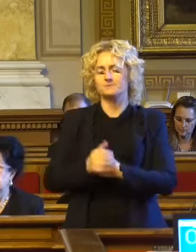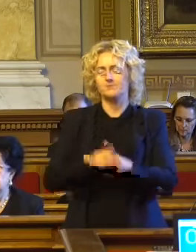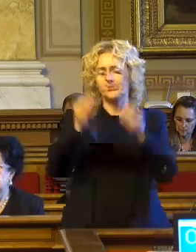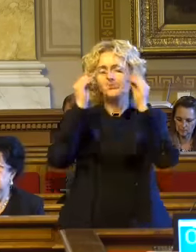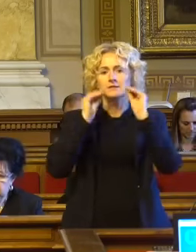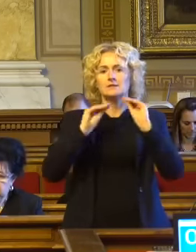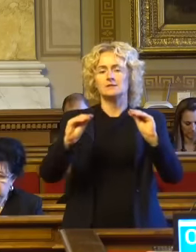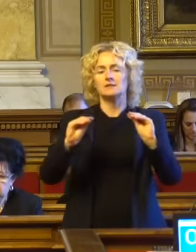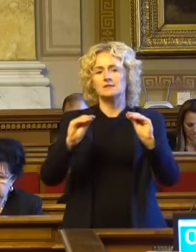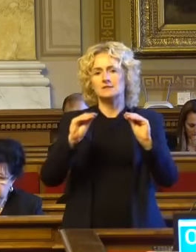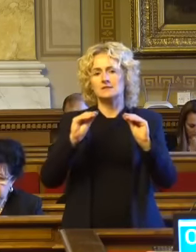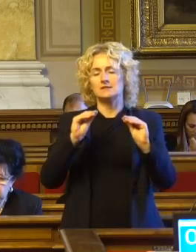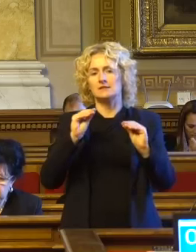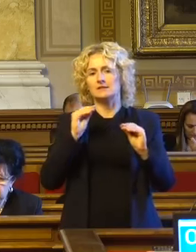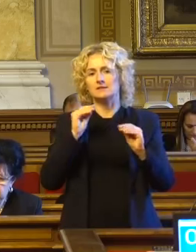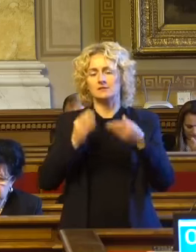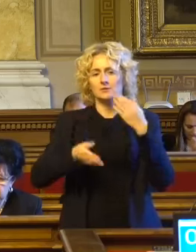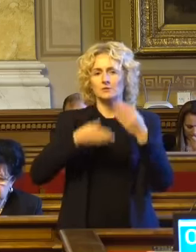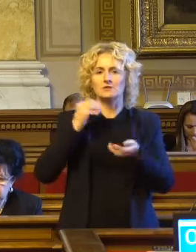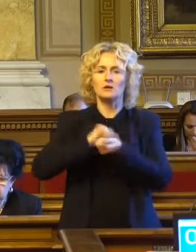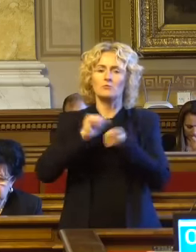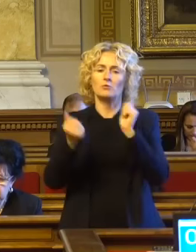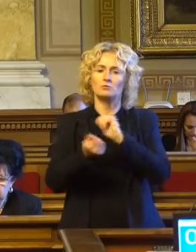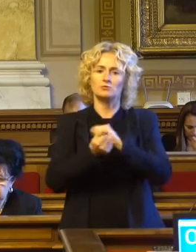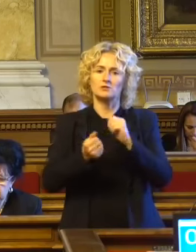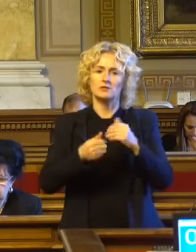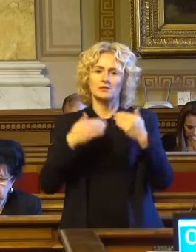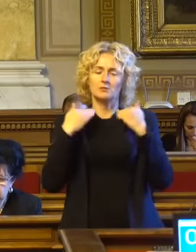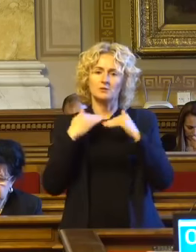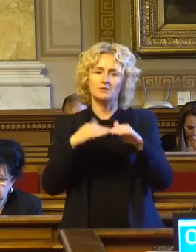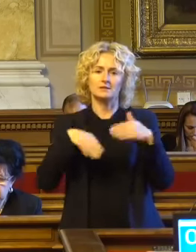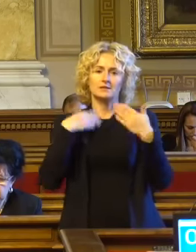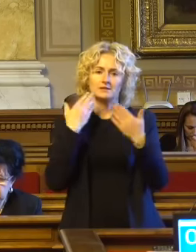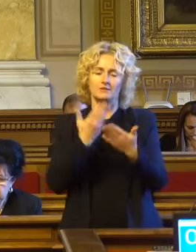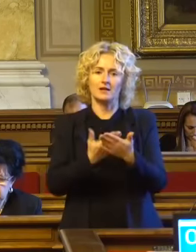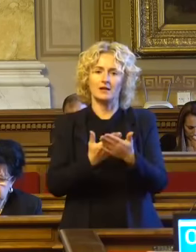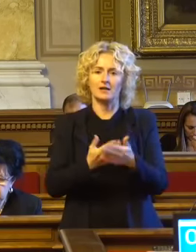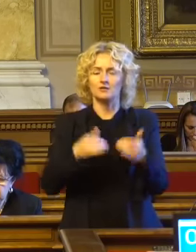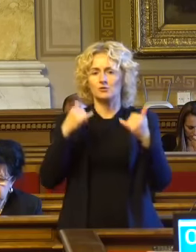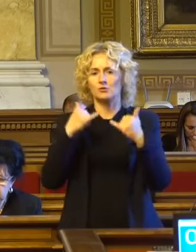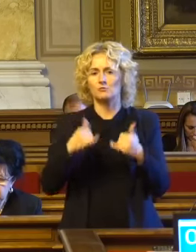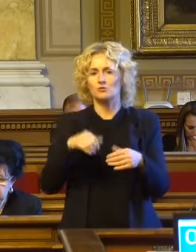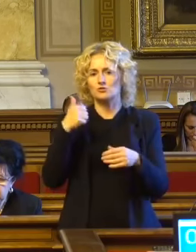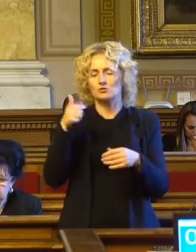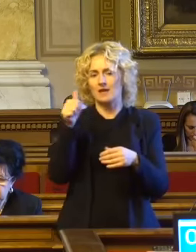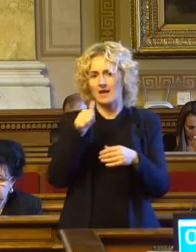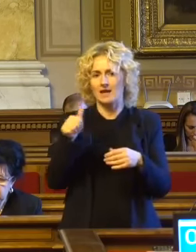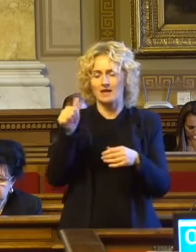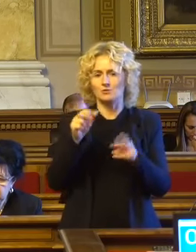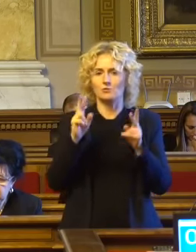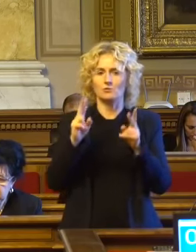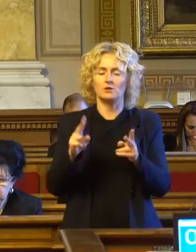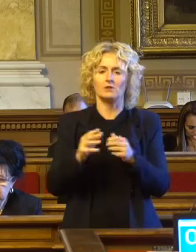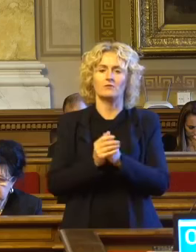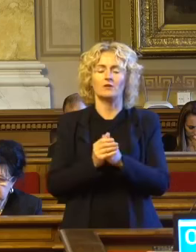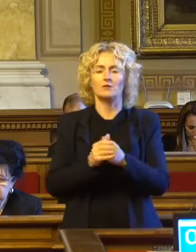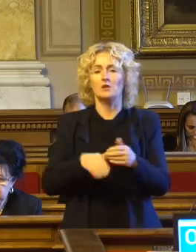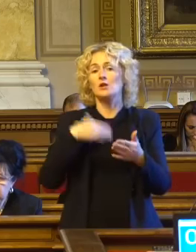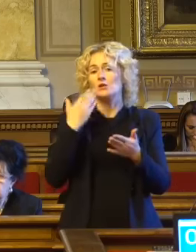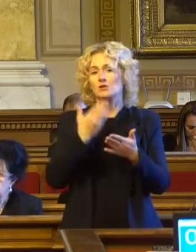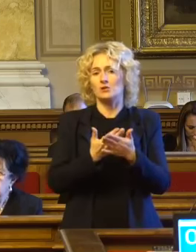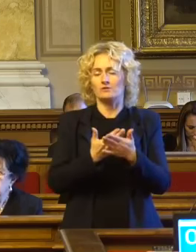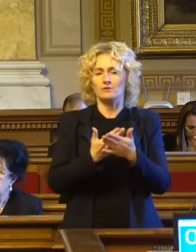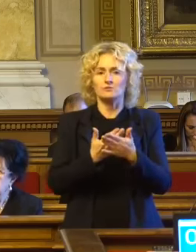Gyűlés, módosító indítványom van a napirenddel kapcsolatban. Most egy óra múlt 10 perc, és most tartunk az első napirendi pontnál, és ma